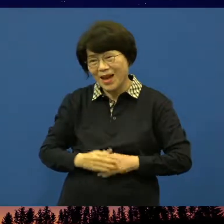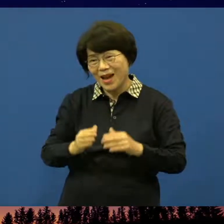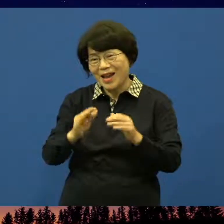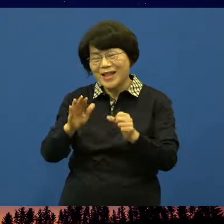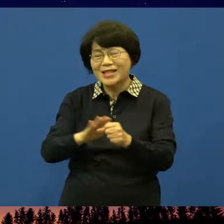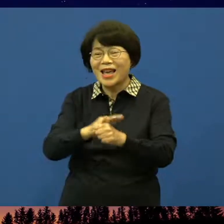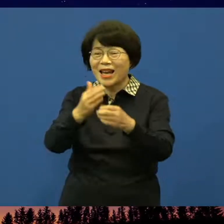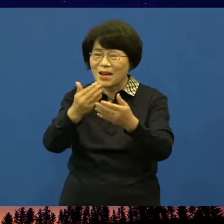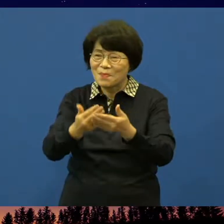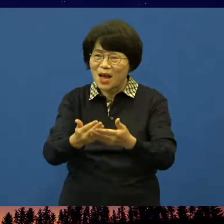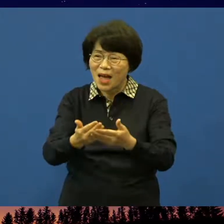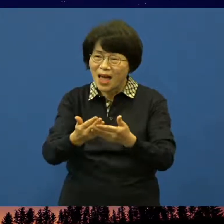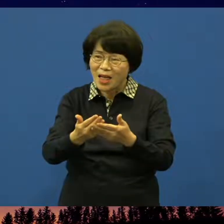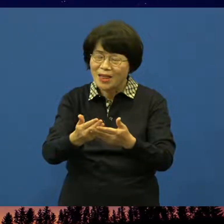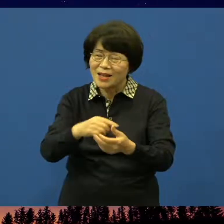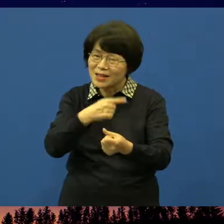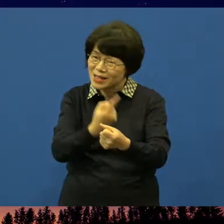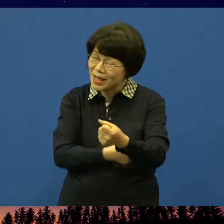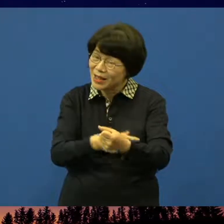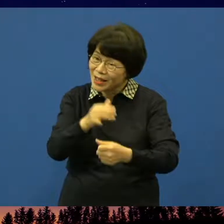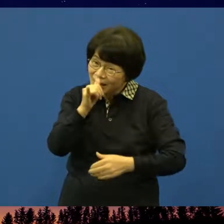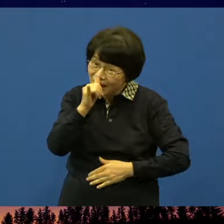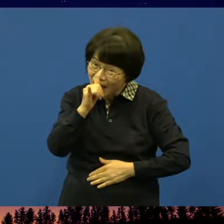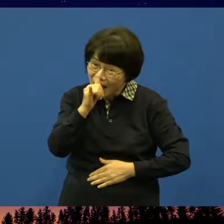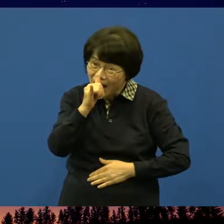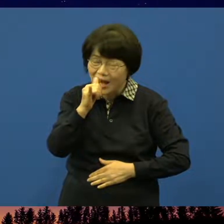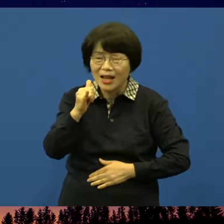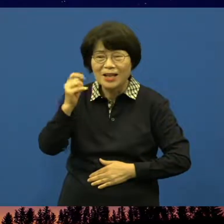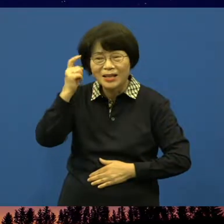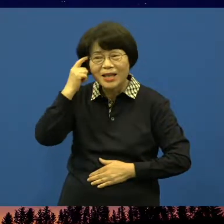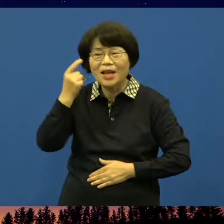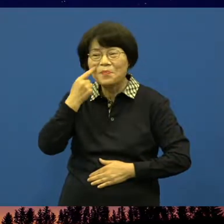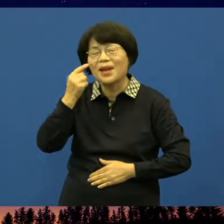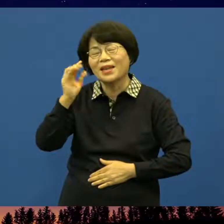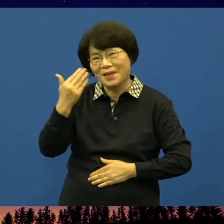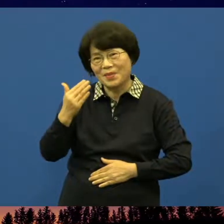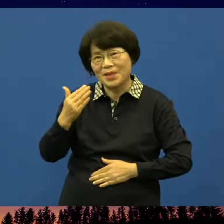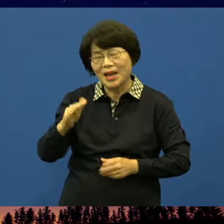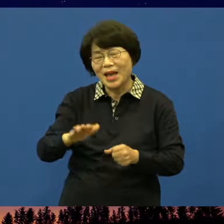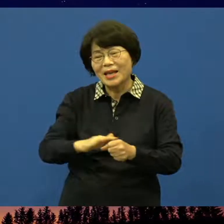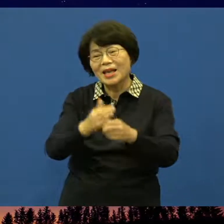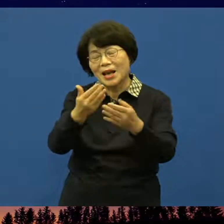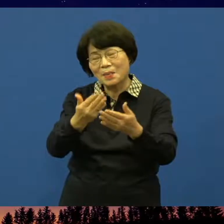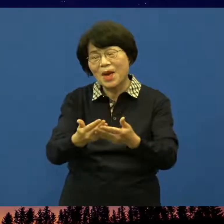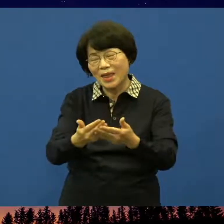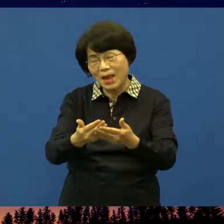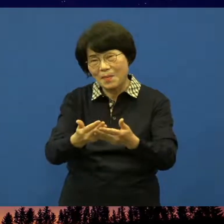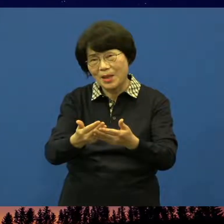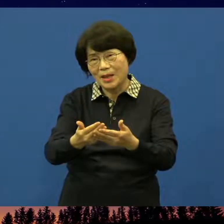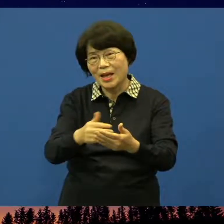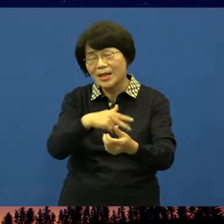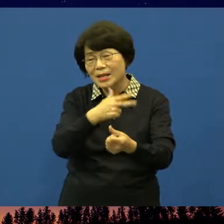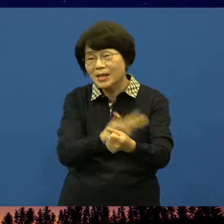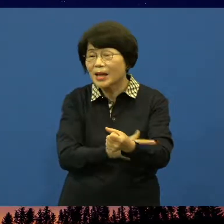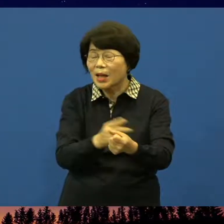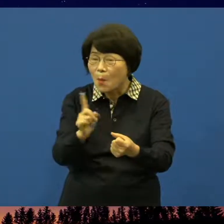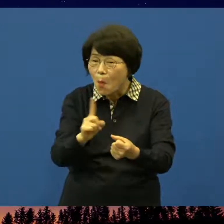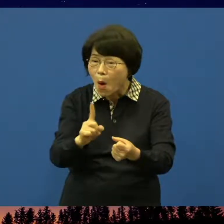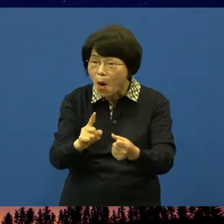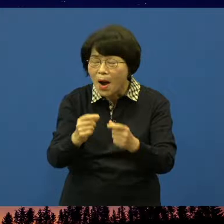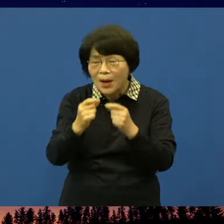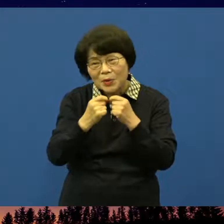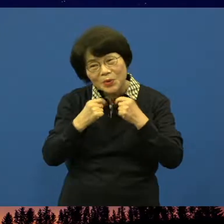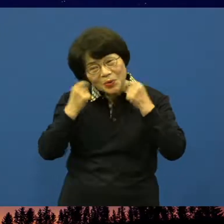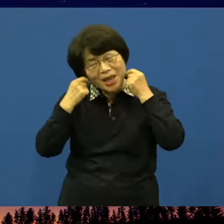사랑받을 만한가 내가? 여러분, 누가 사랑받을 만한가? 여기 사랑받을 만한가 이 말은 원문으로 보면